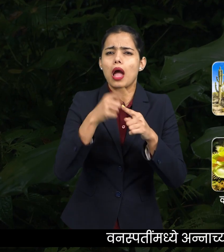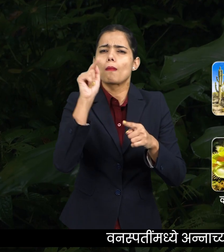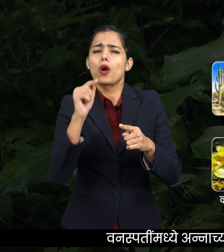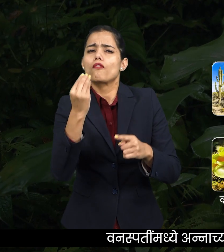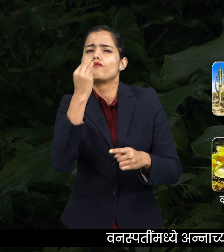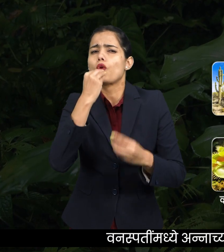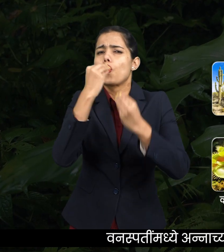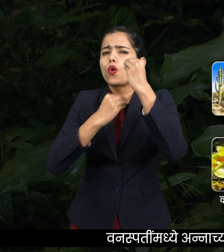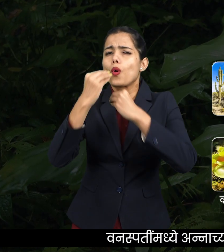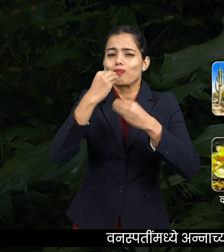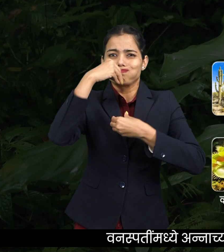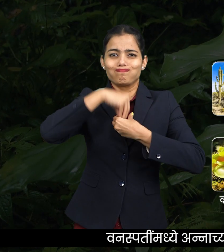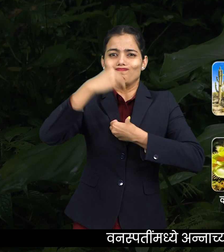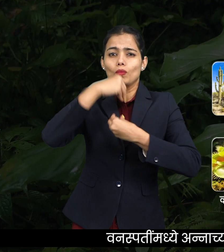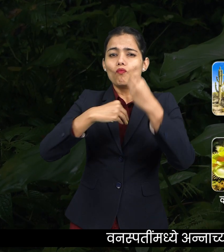वनस्पतीमध्ये अन्नाच्या